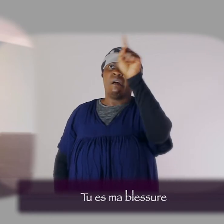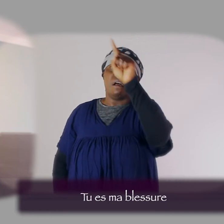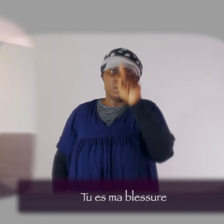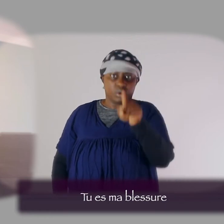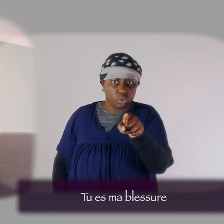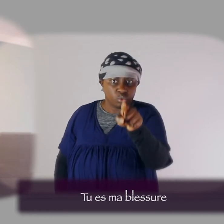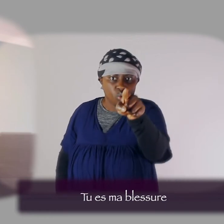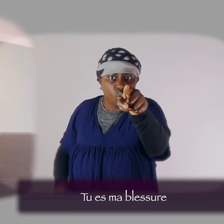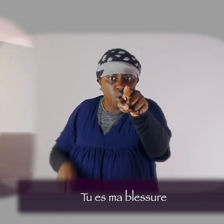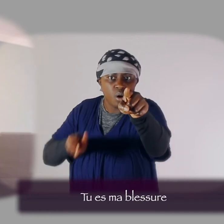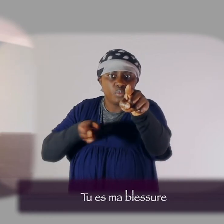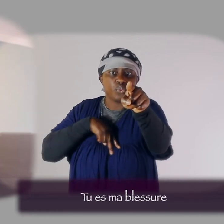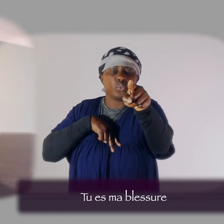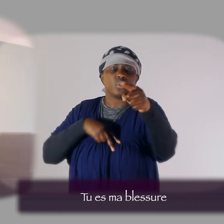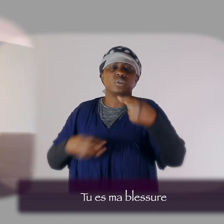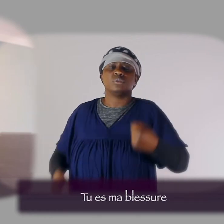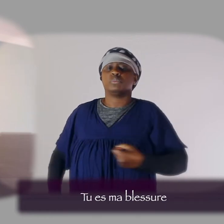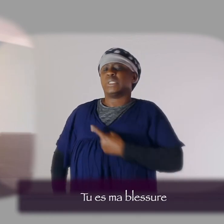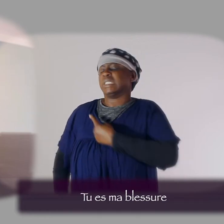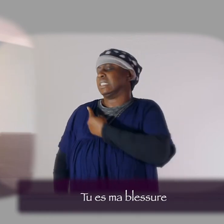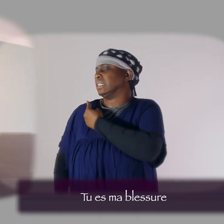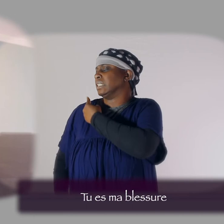你是我的伤口，